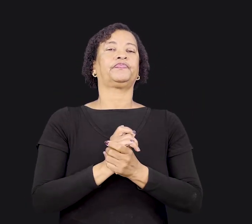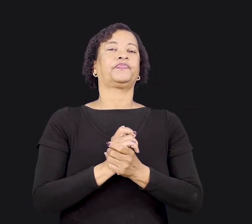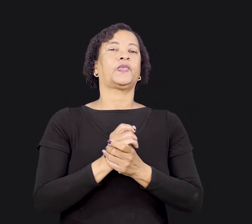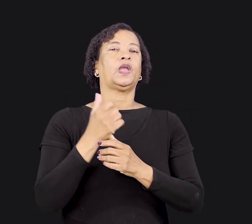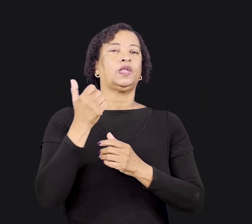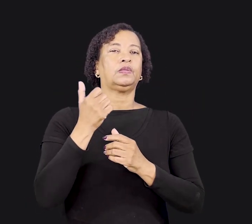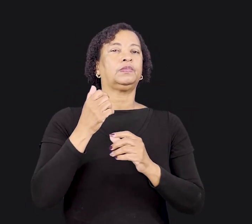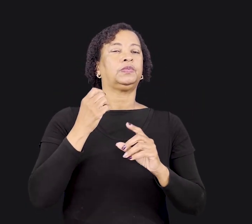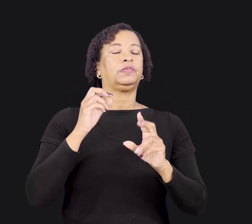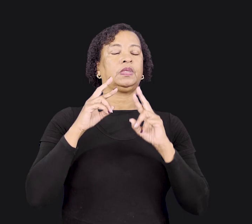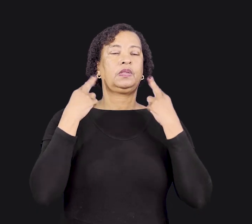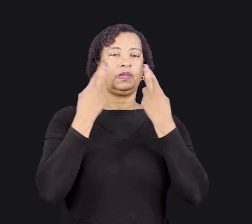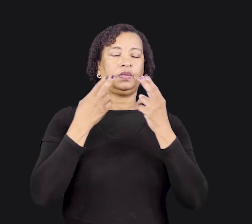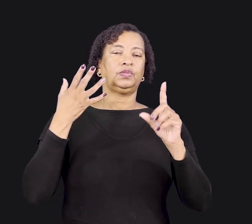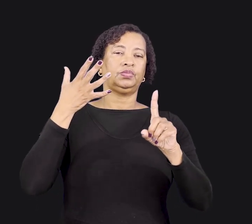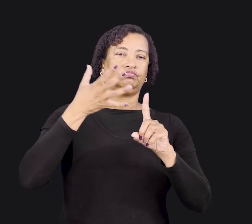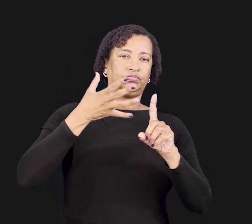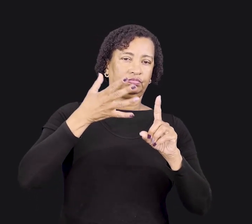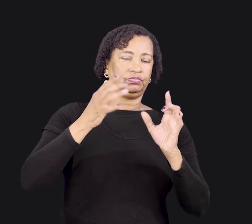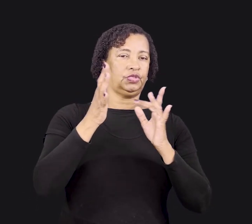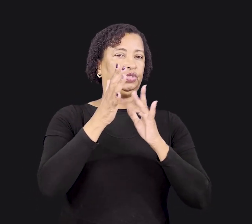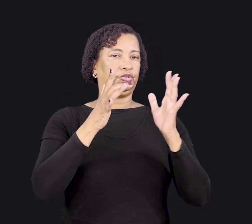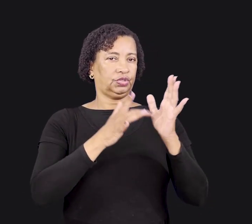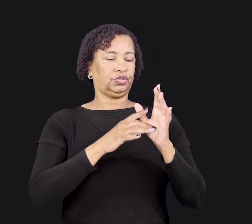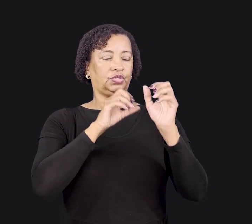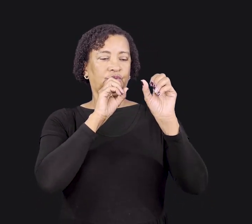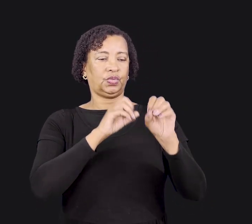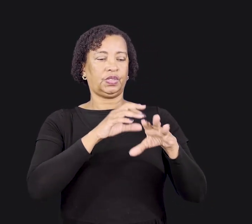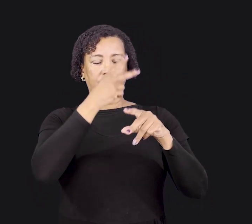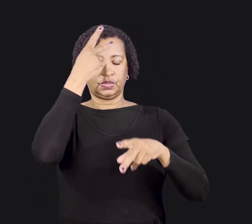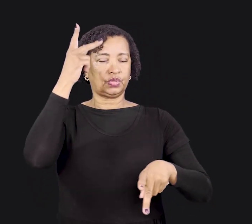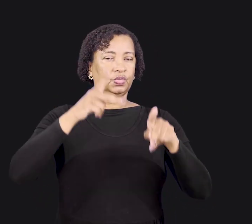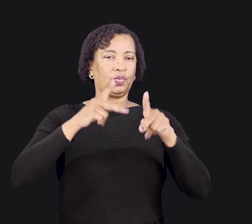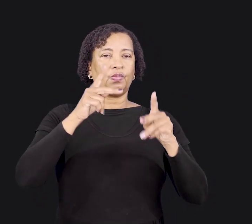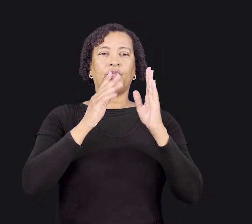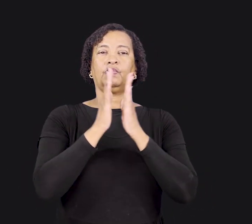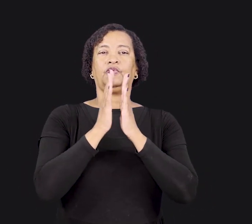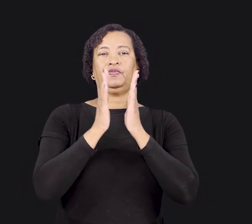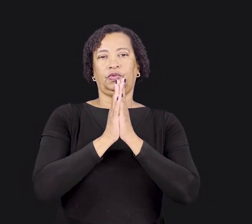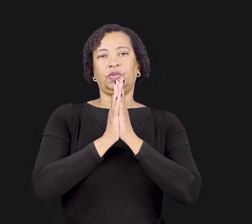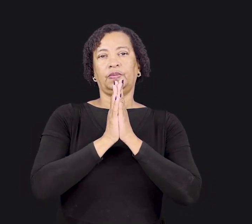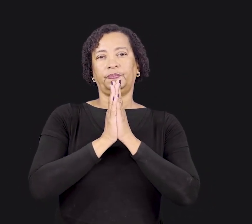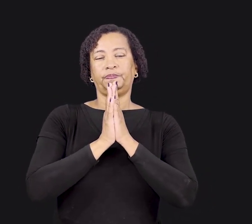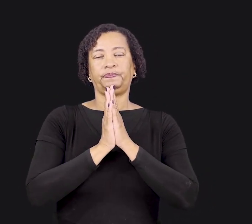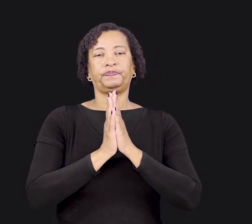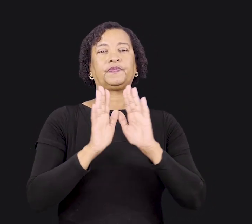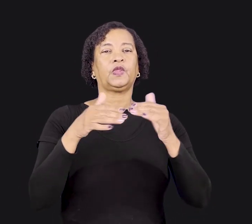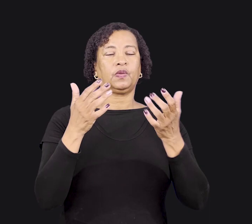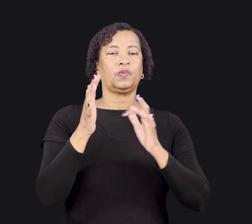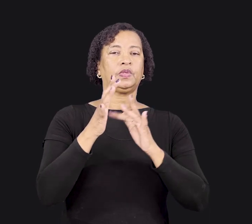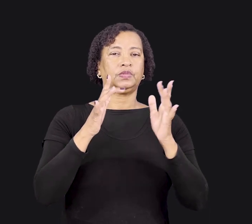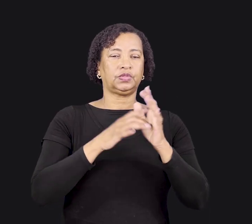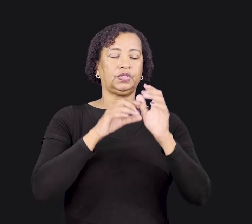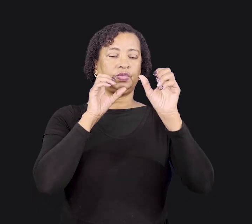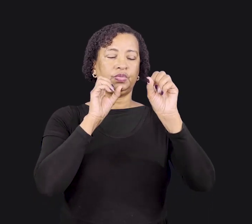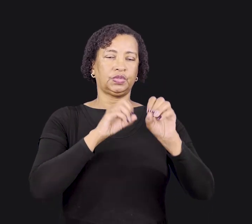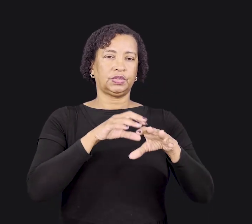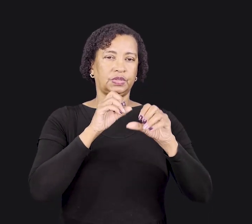primeiro retiro espiritual realizado por Jesus, ele ensinou o povo a orar. E quando Jesus ensinou